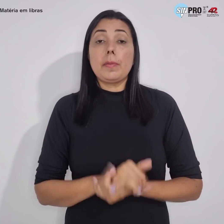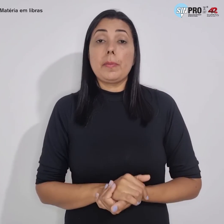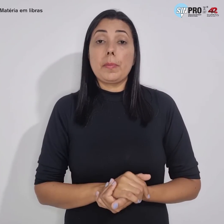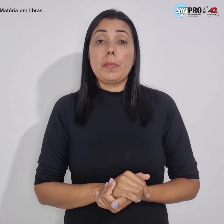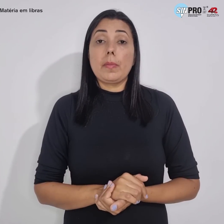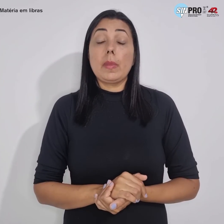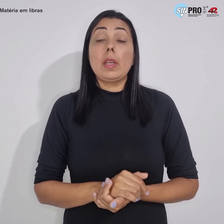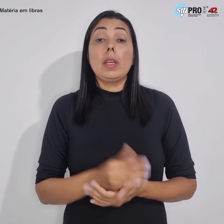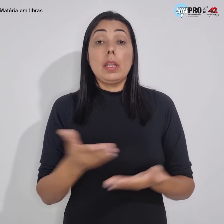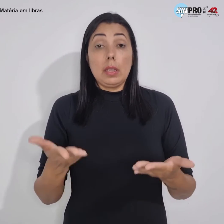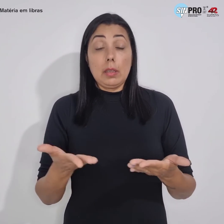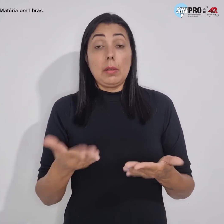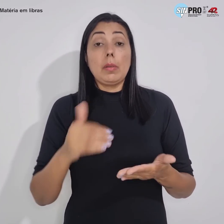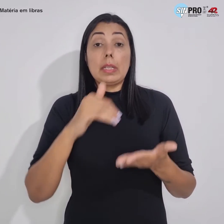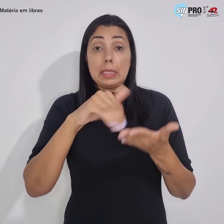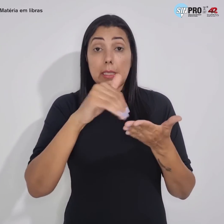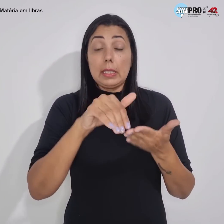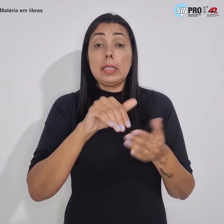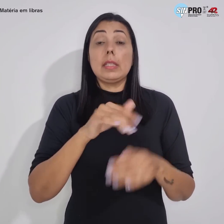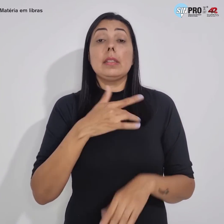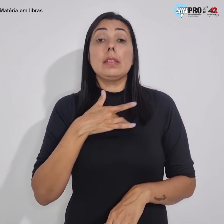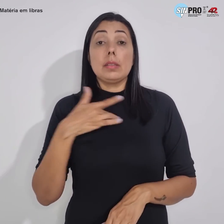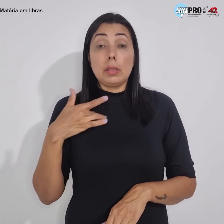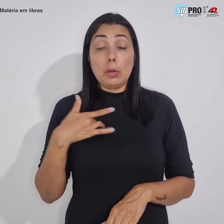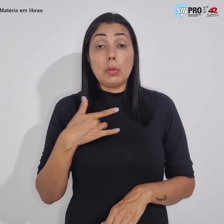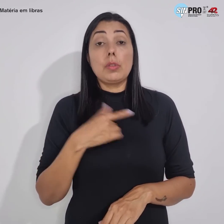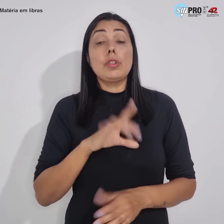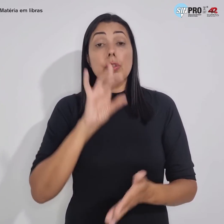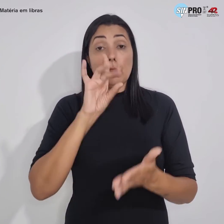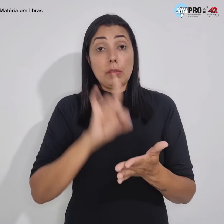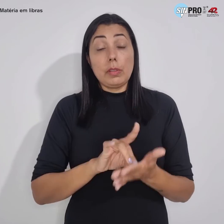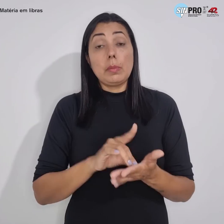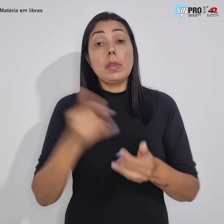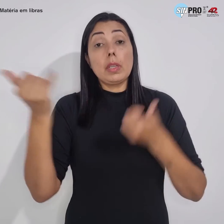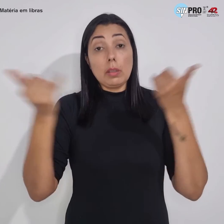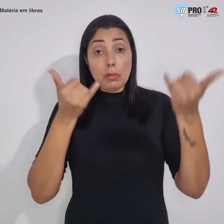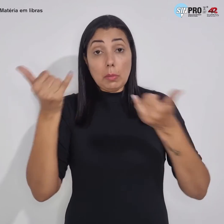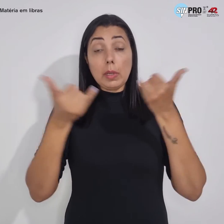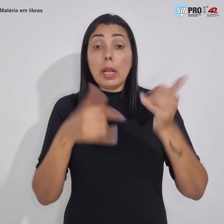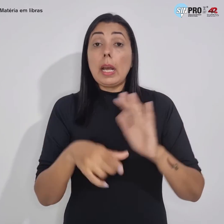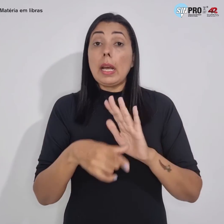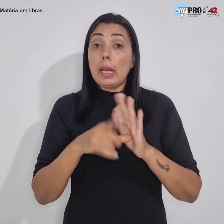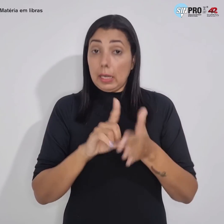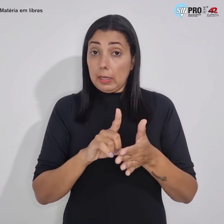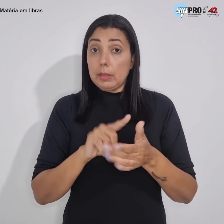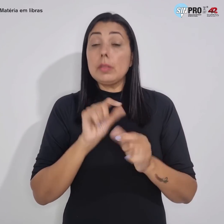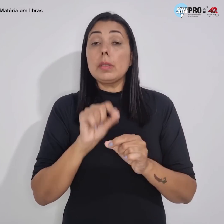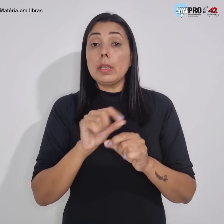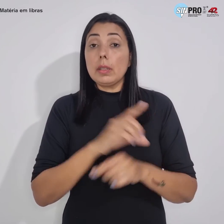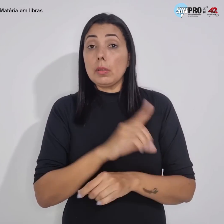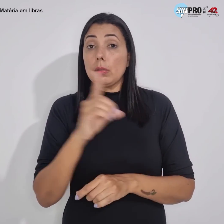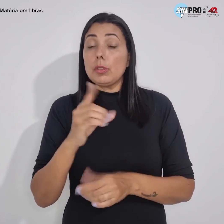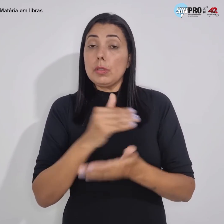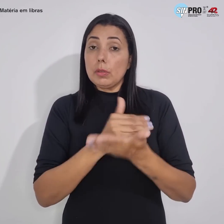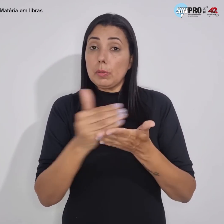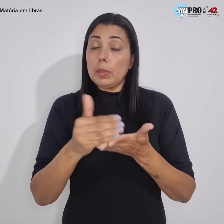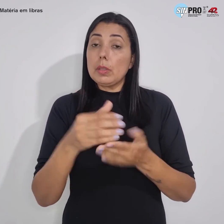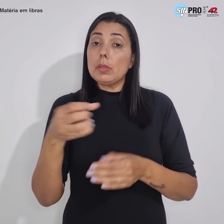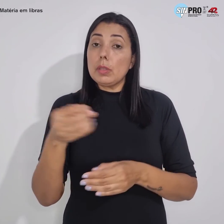Em nota, a Secretaria de Saúde afirma que informará com antecedência a data de início da nova